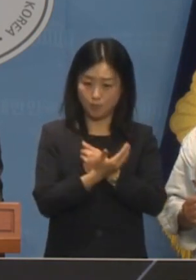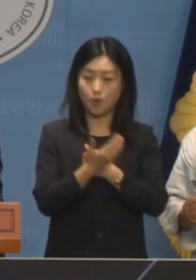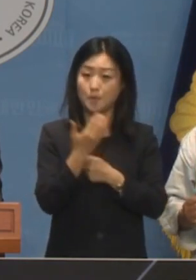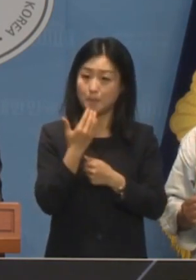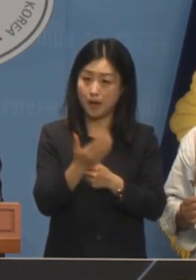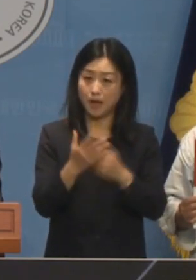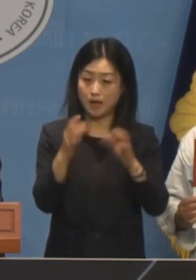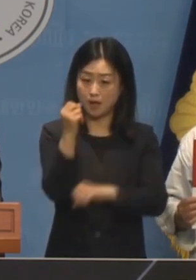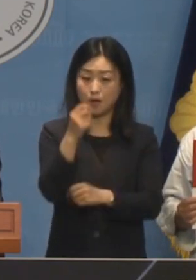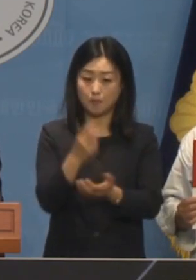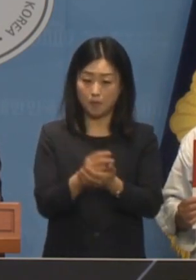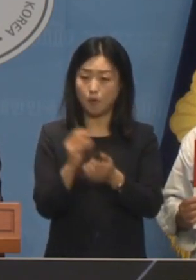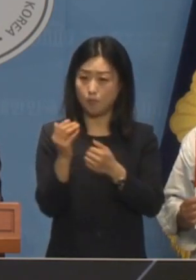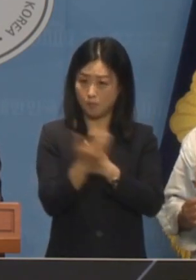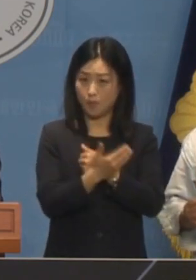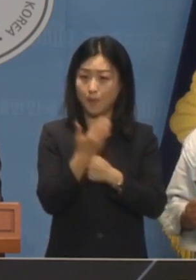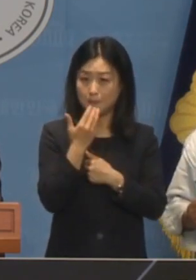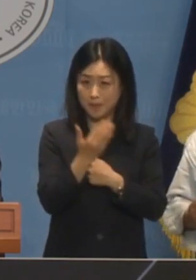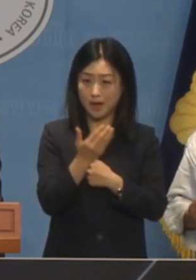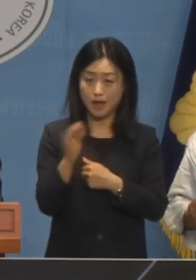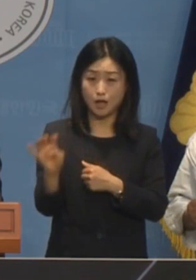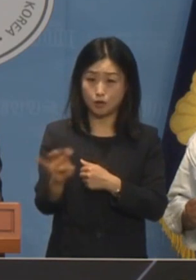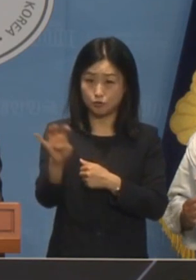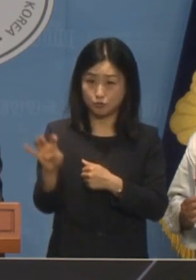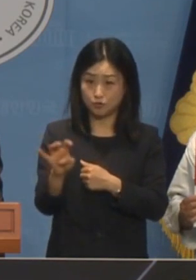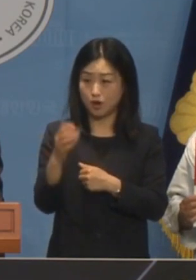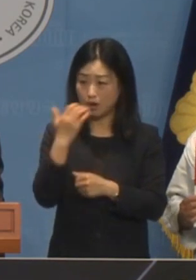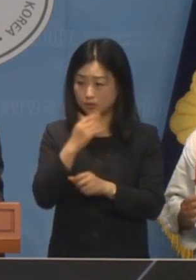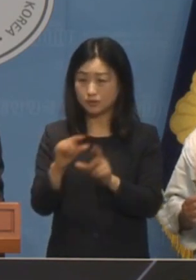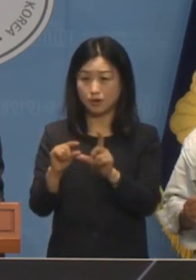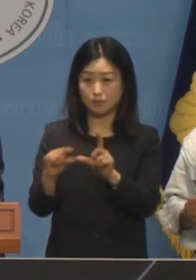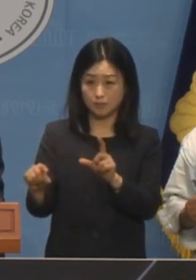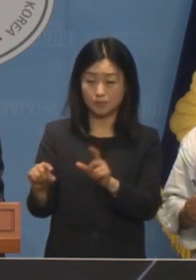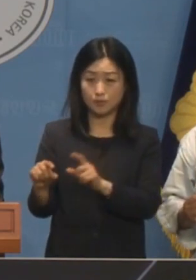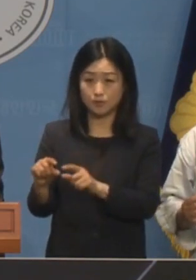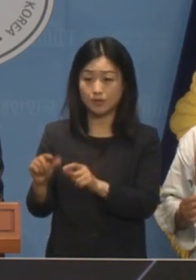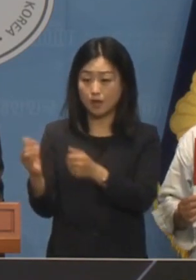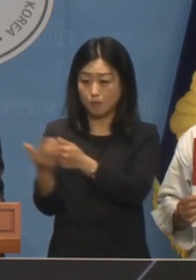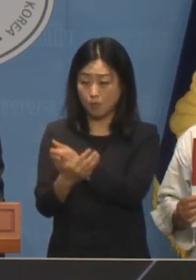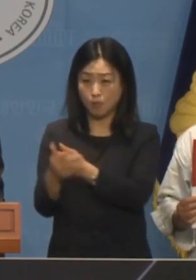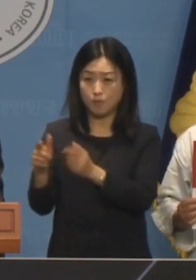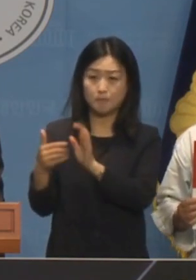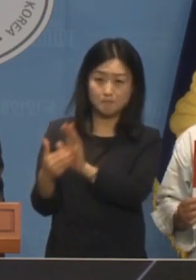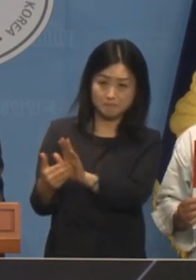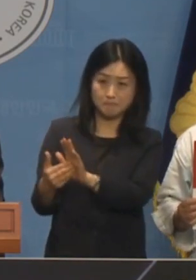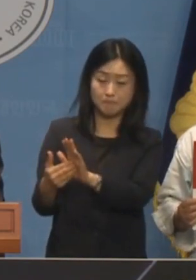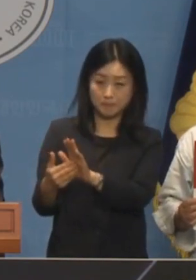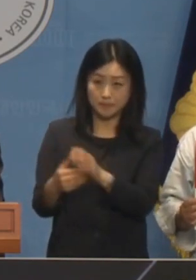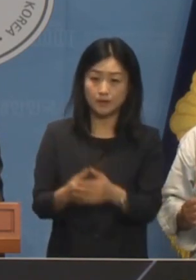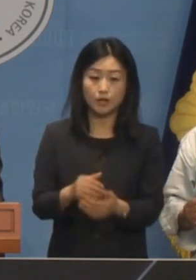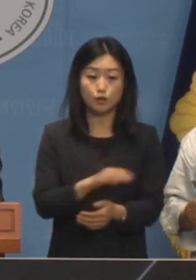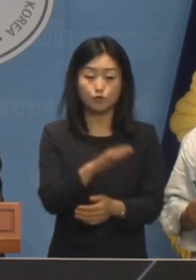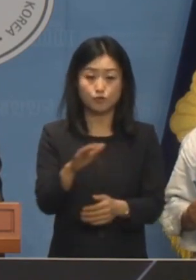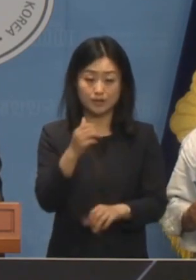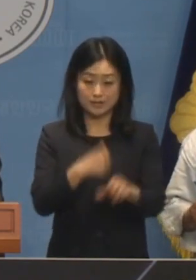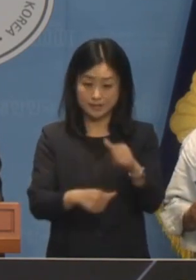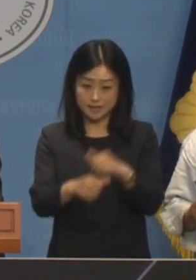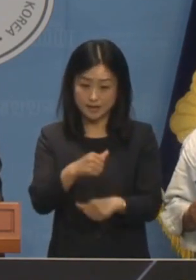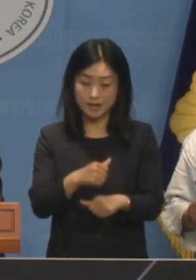헌법을 수호하는 길이며 유럽의 끔찍한 테러를 유발한 다문화주의의 폐해를 예방하는 길이며 우리의 미래인 다음